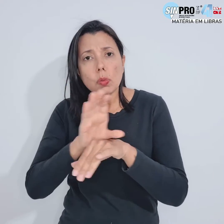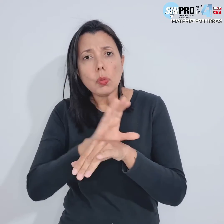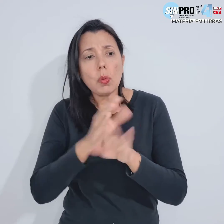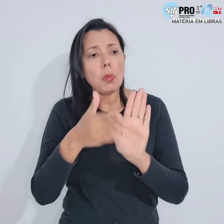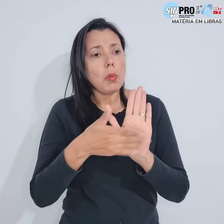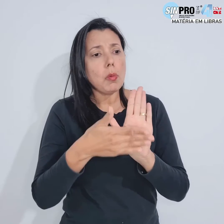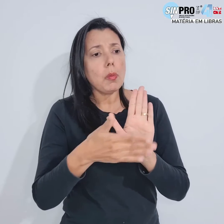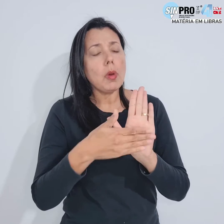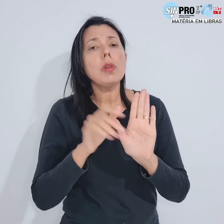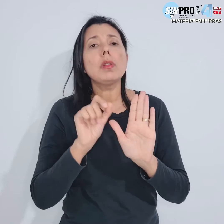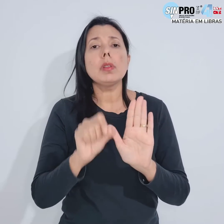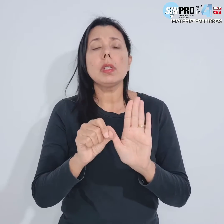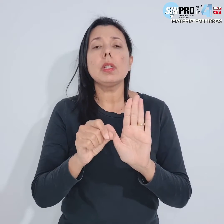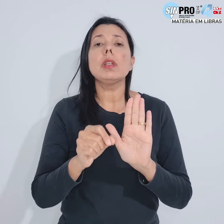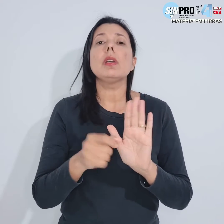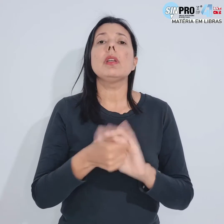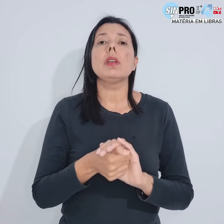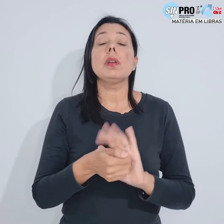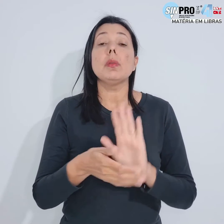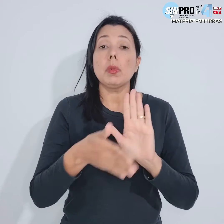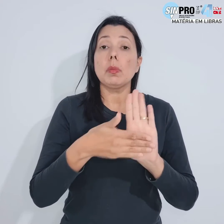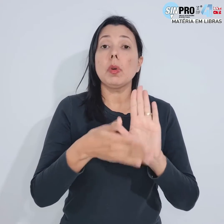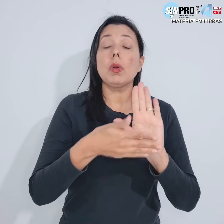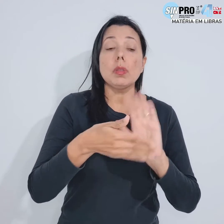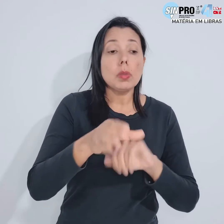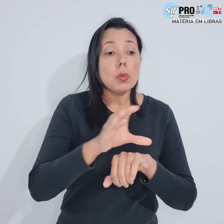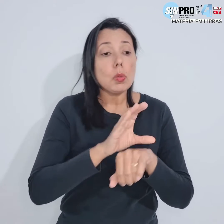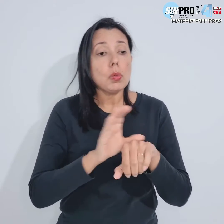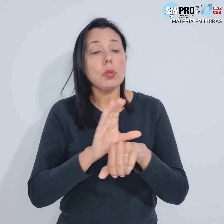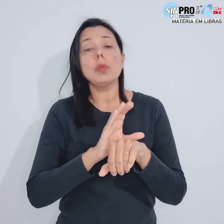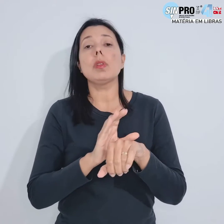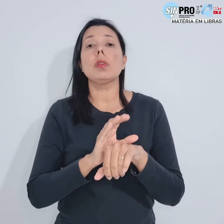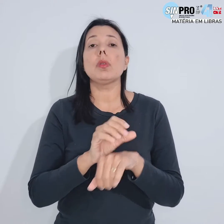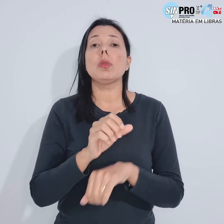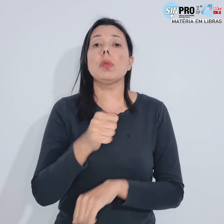a proposta de emenda à Constituição